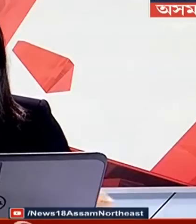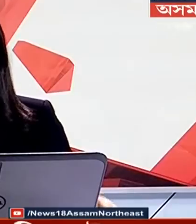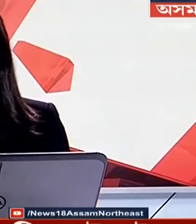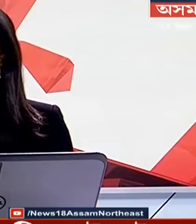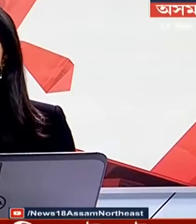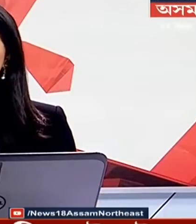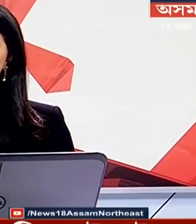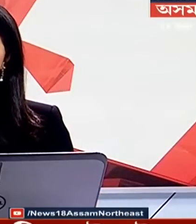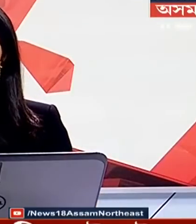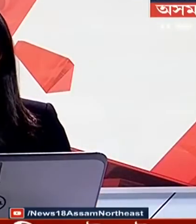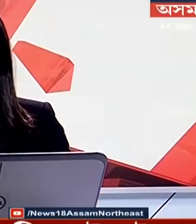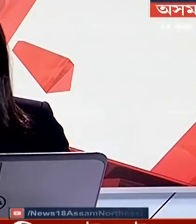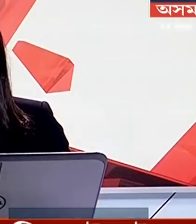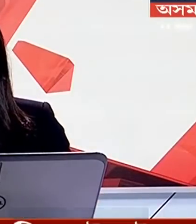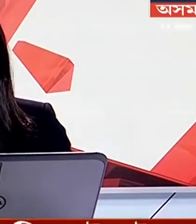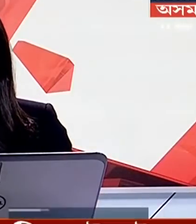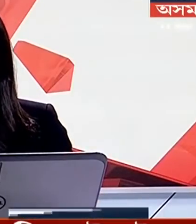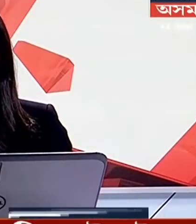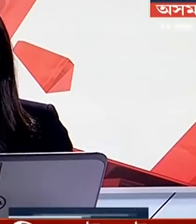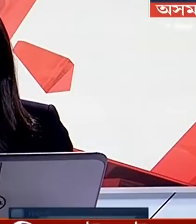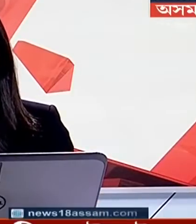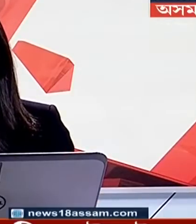সময়খিনি এটা চমু বাণিজ্যিক বিরতির।